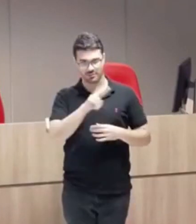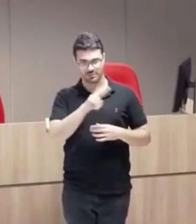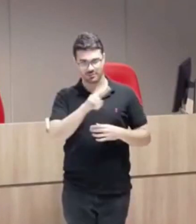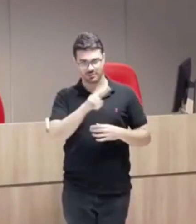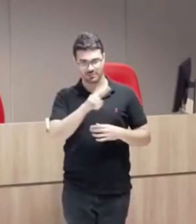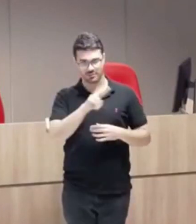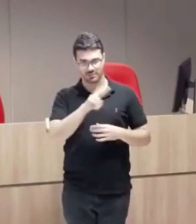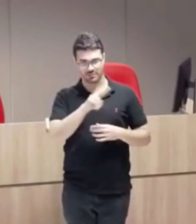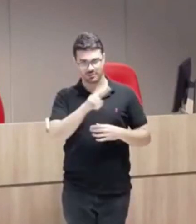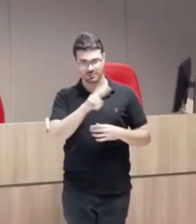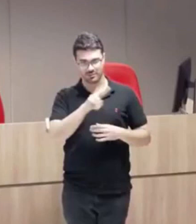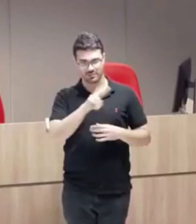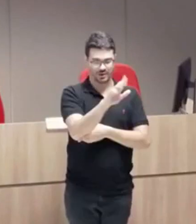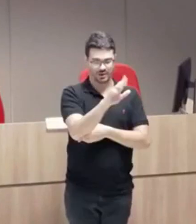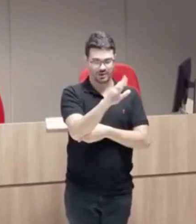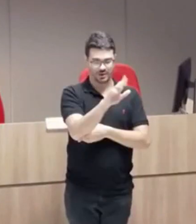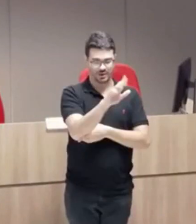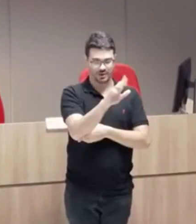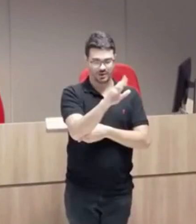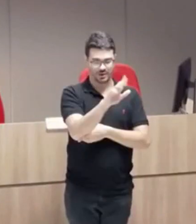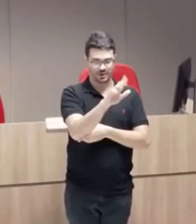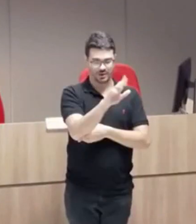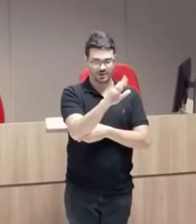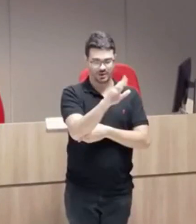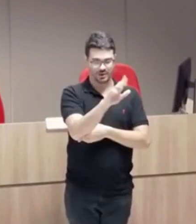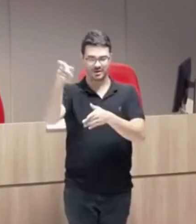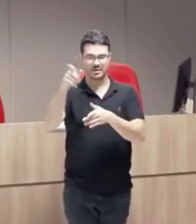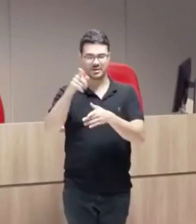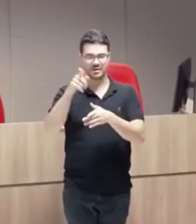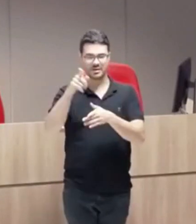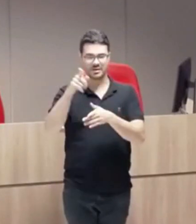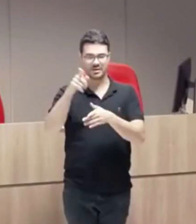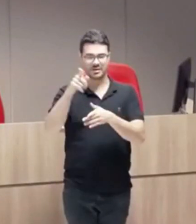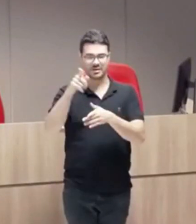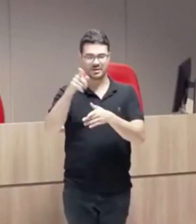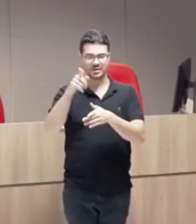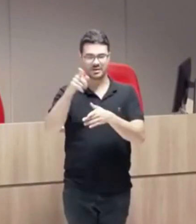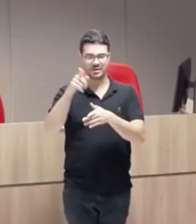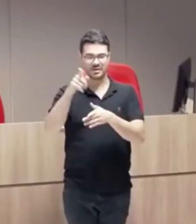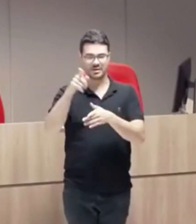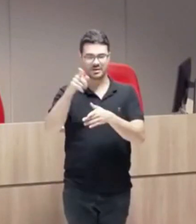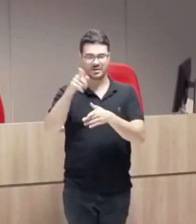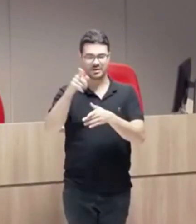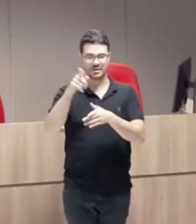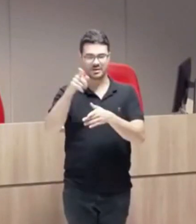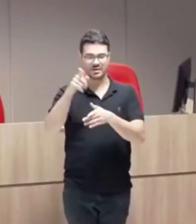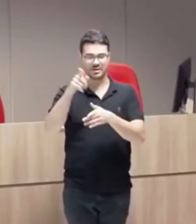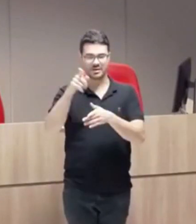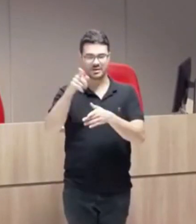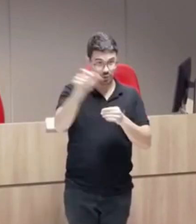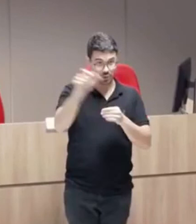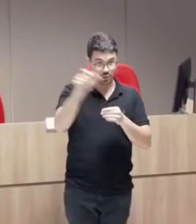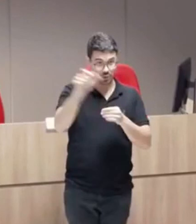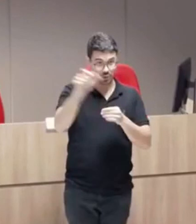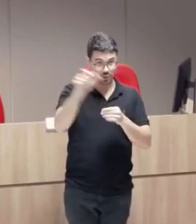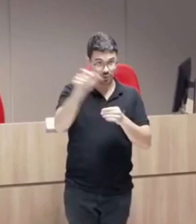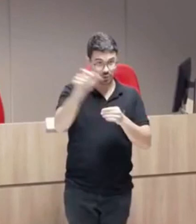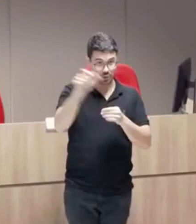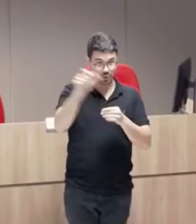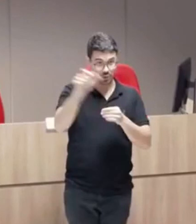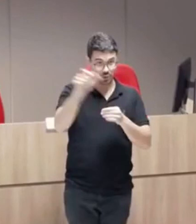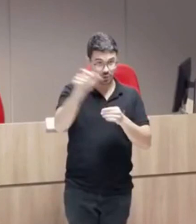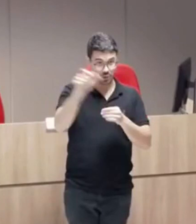porque participei de um grupo de trabalho de saúde mental da Câmara. E ali nós vimos em Sorocaba que havia uma montanha de